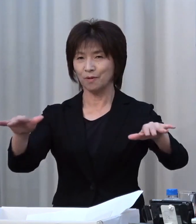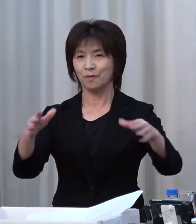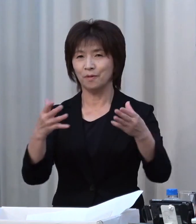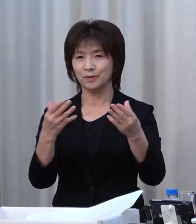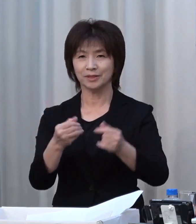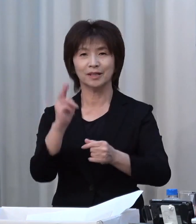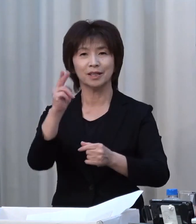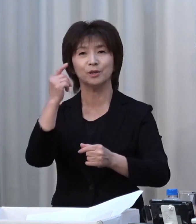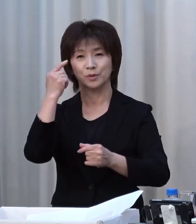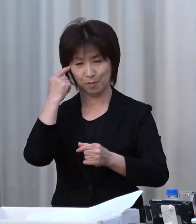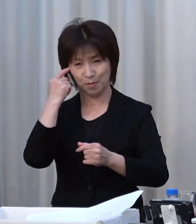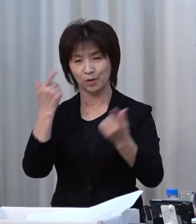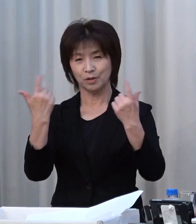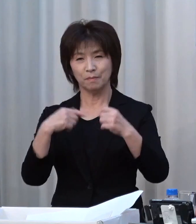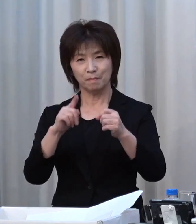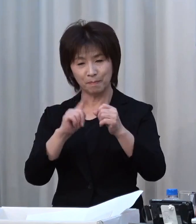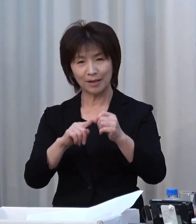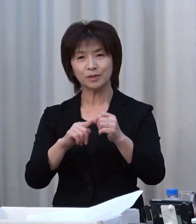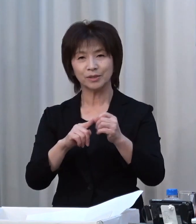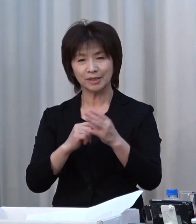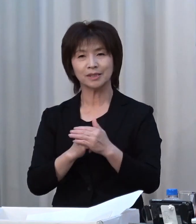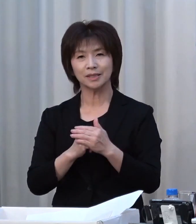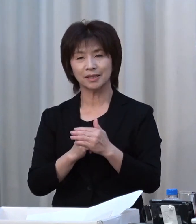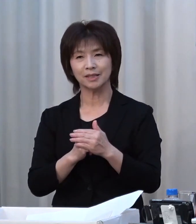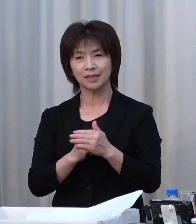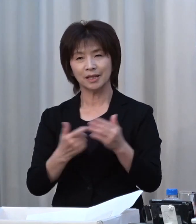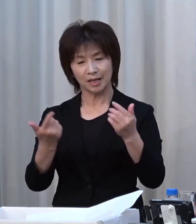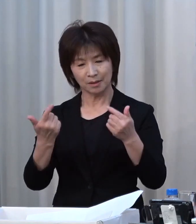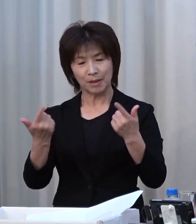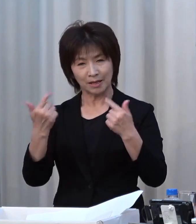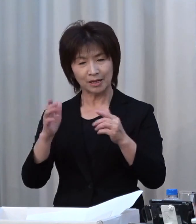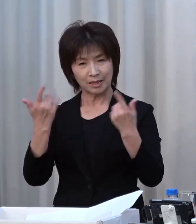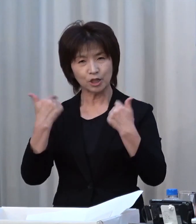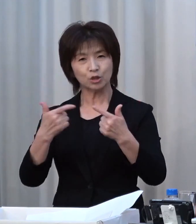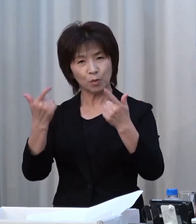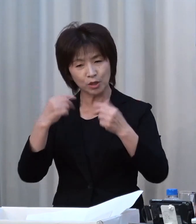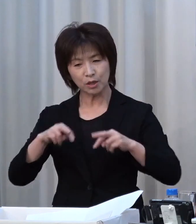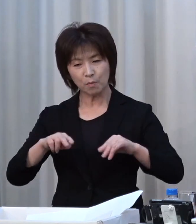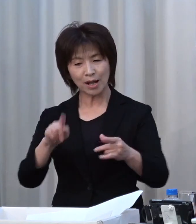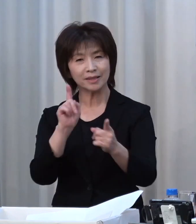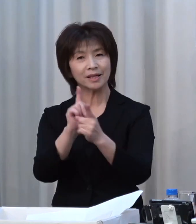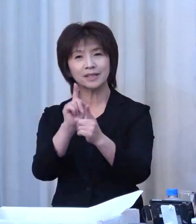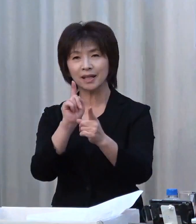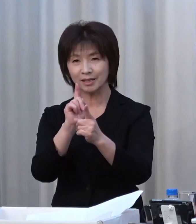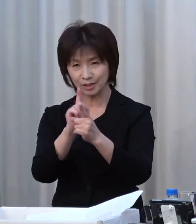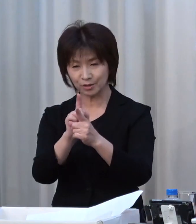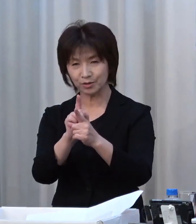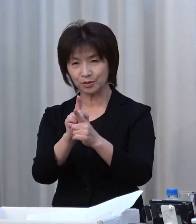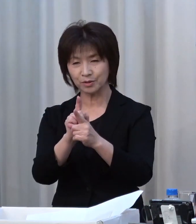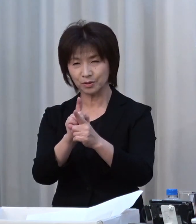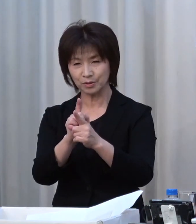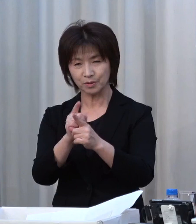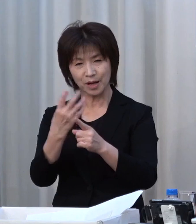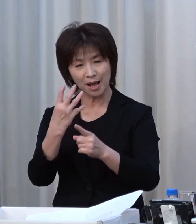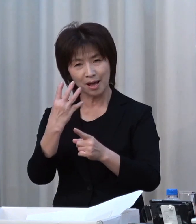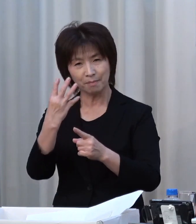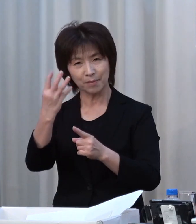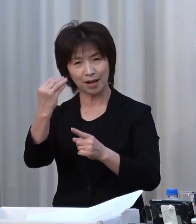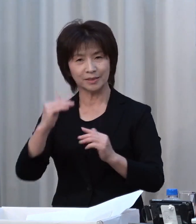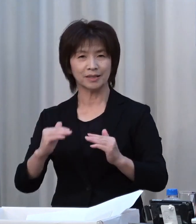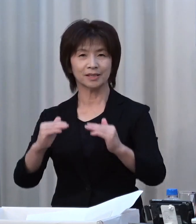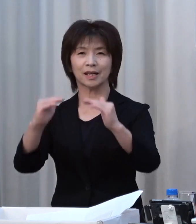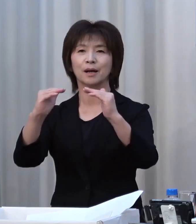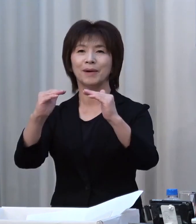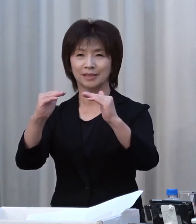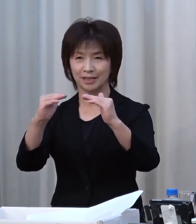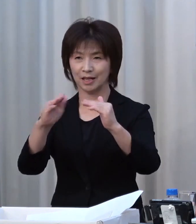と、それと毎年、毎回ですね、ボランティアに対する、 関心が高まっているということもまた